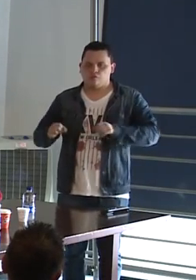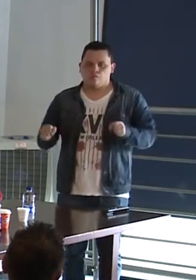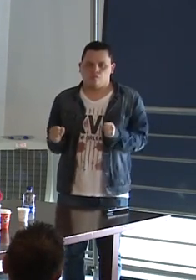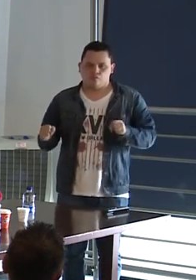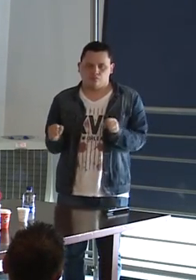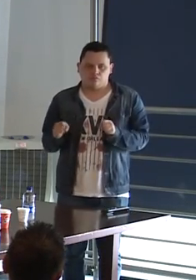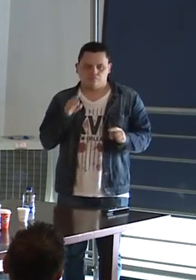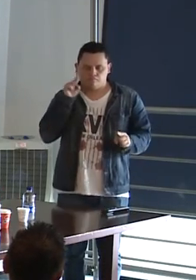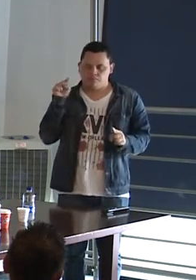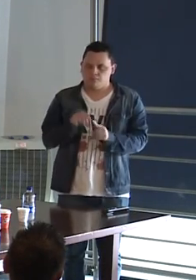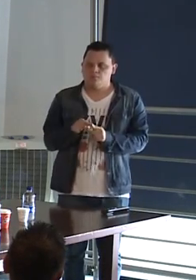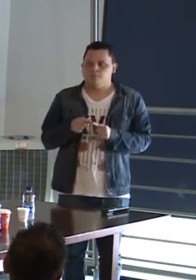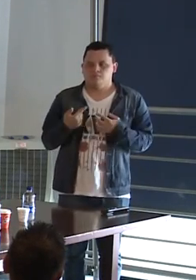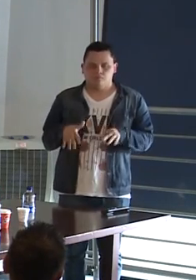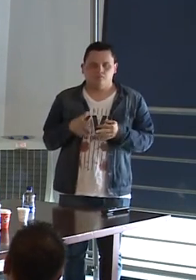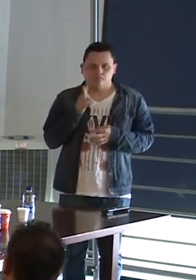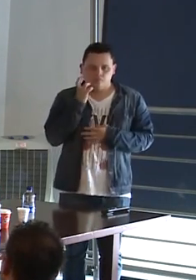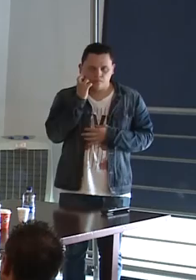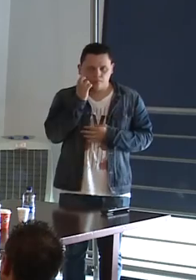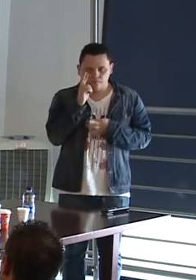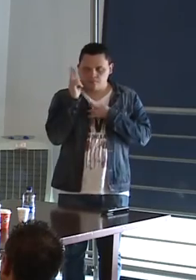Bogotá.